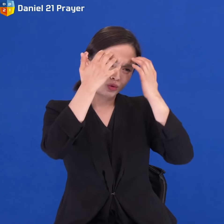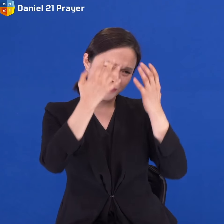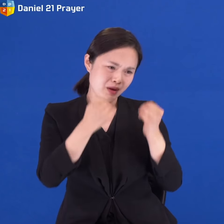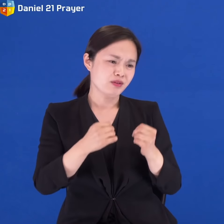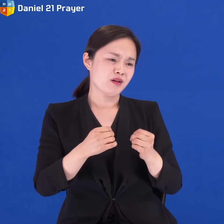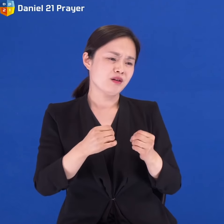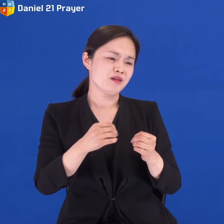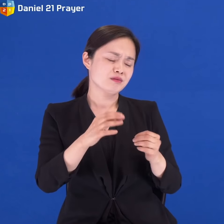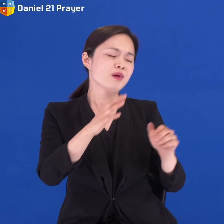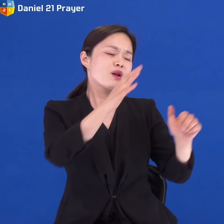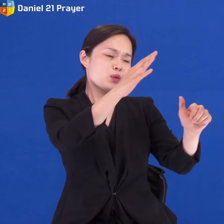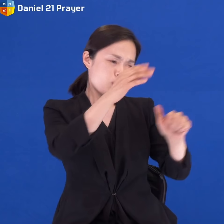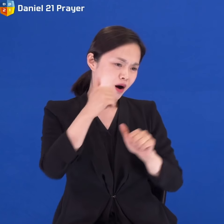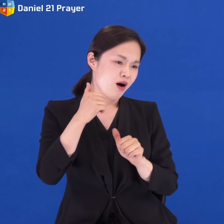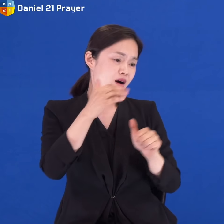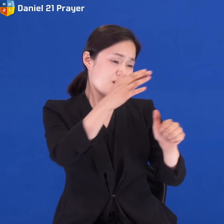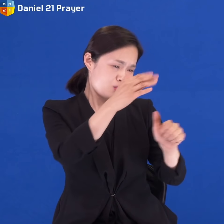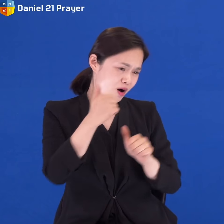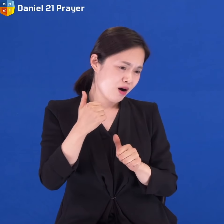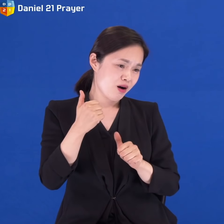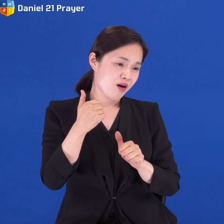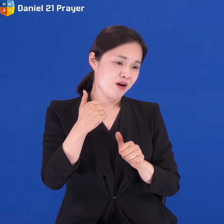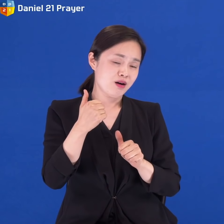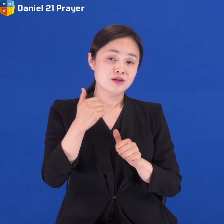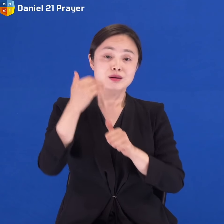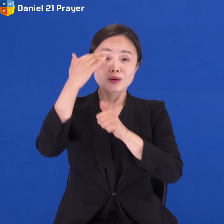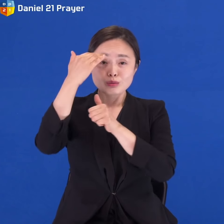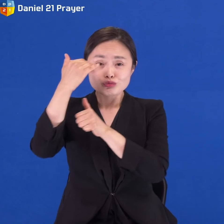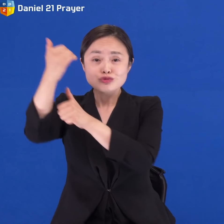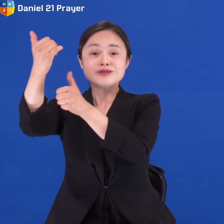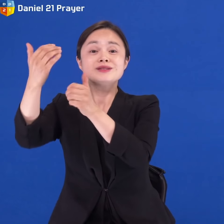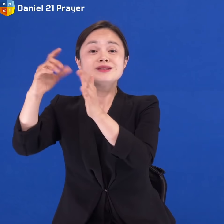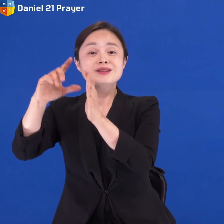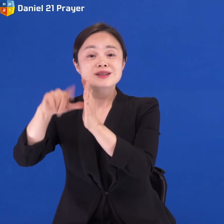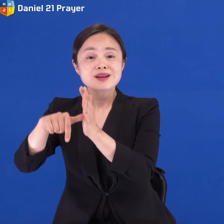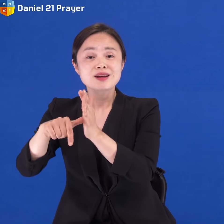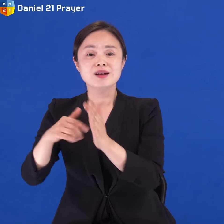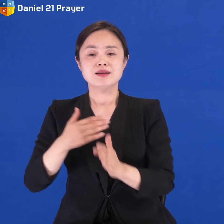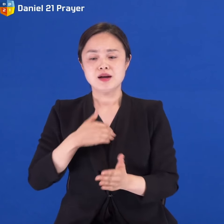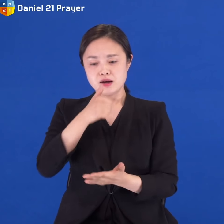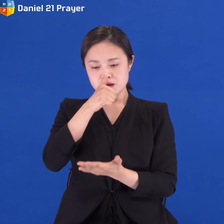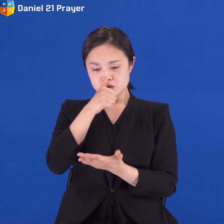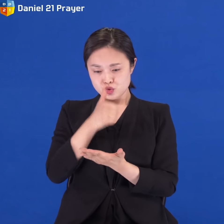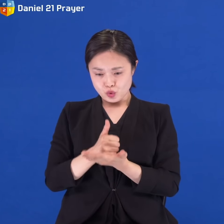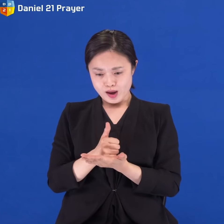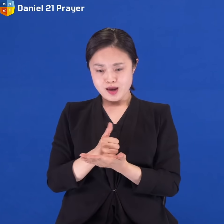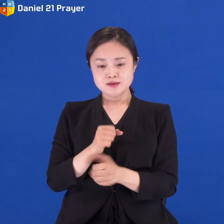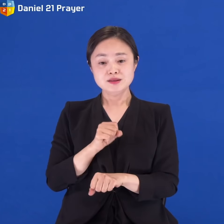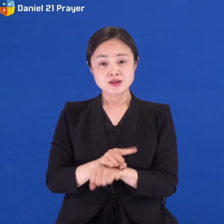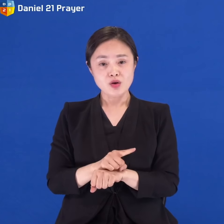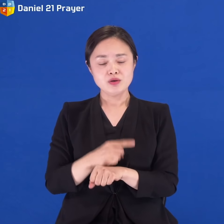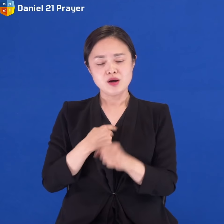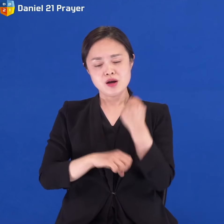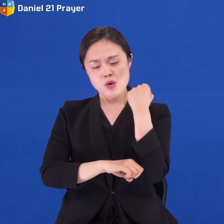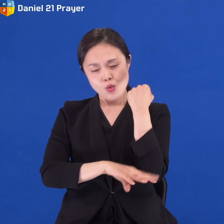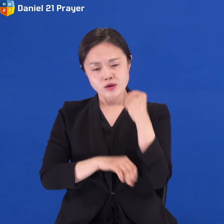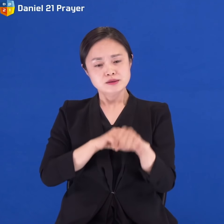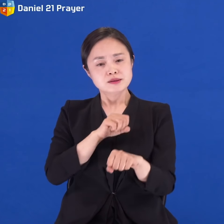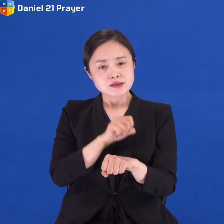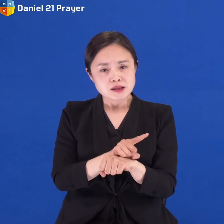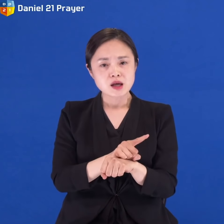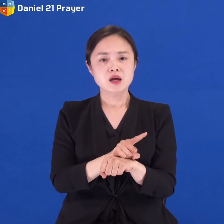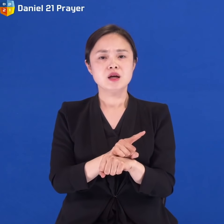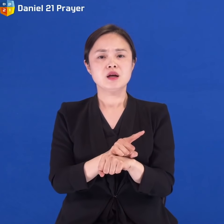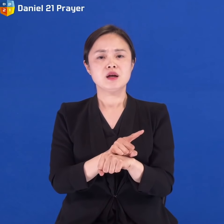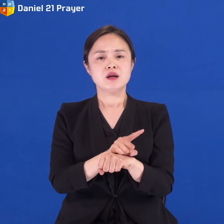가운데로 환난 가운데로 부르실 때 우리는 나의 재성과 나의 원죄와 유전죄로 인한